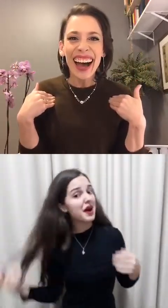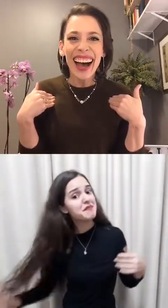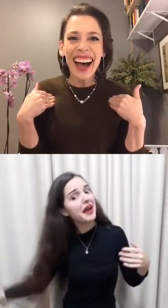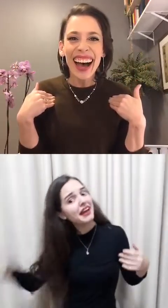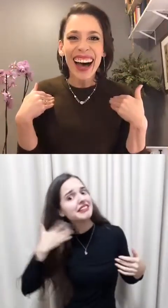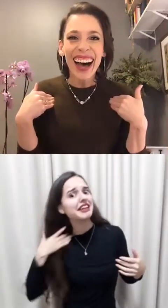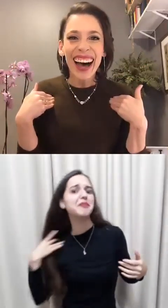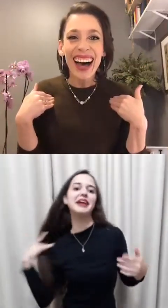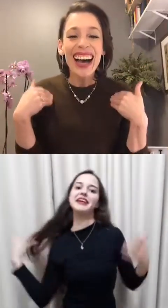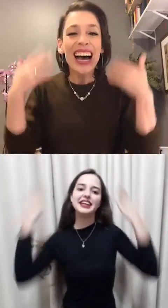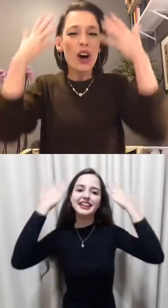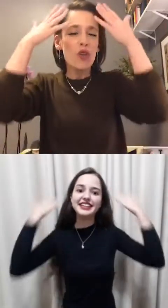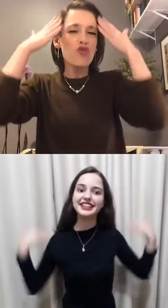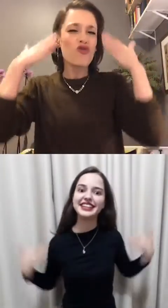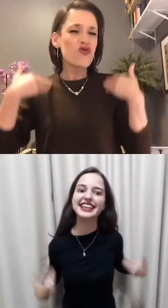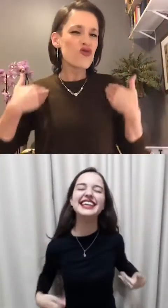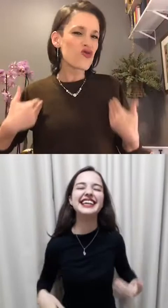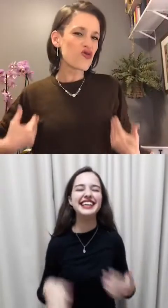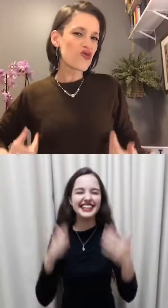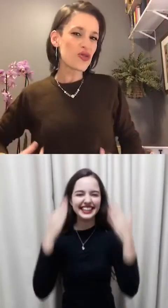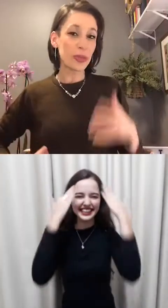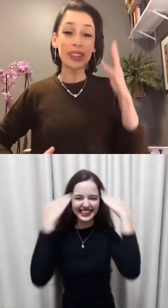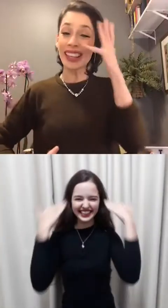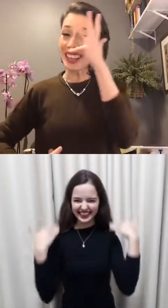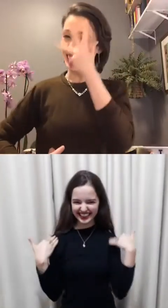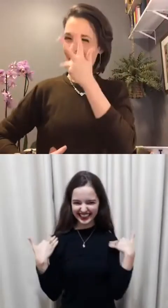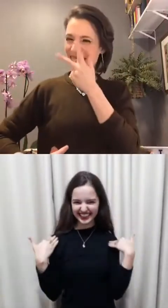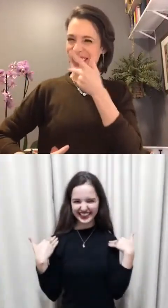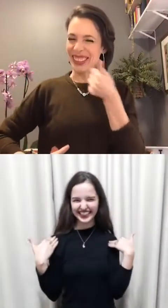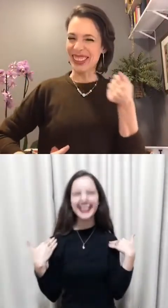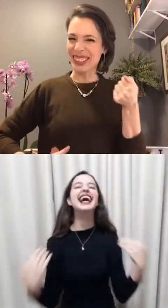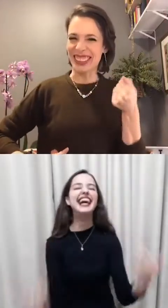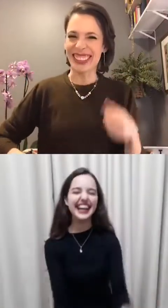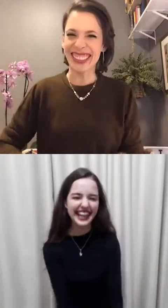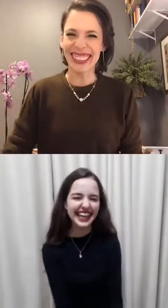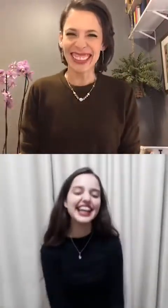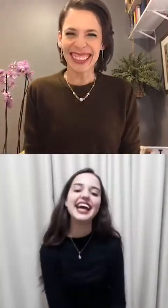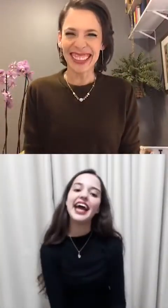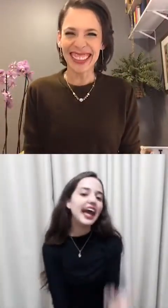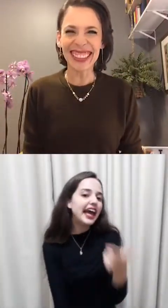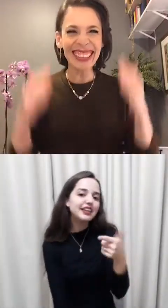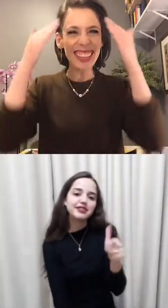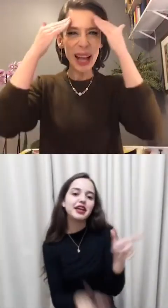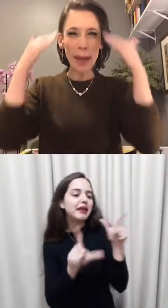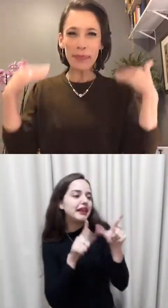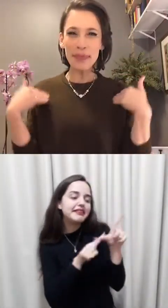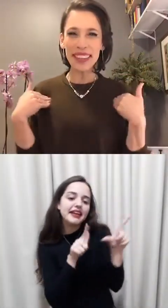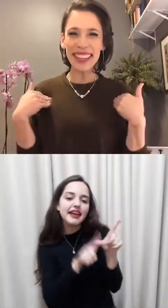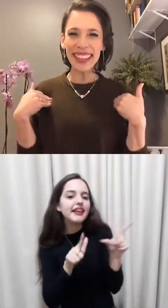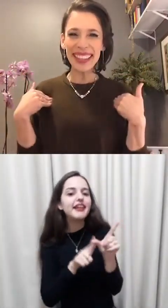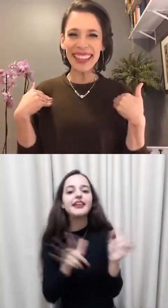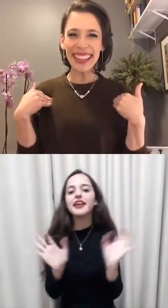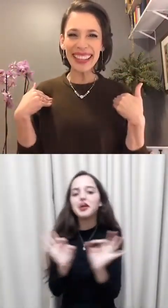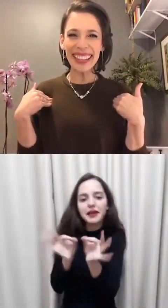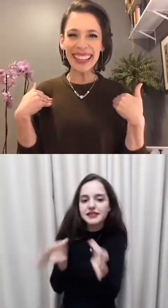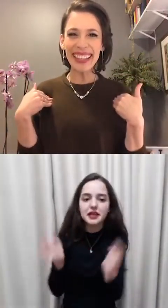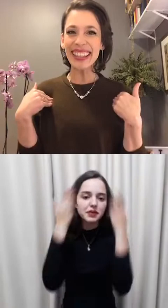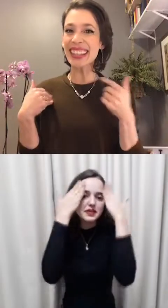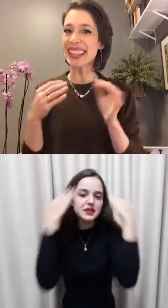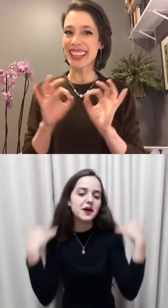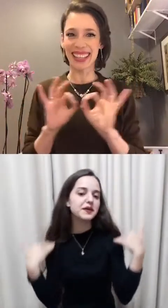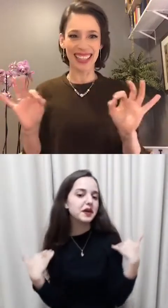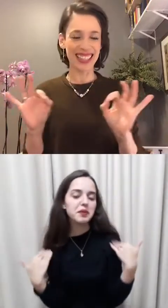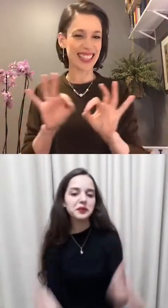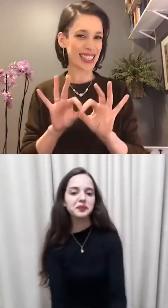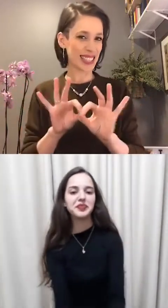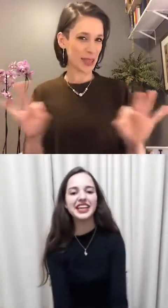meu cabelo, que é bem grande. bonito. É, não tem uma letrinha, é bem simples, é